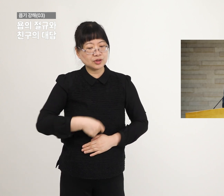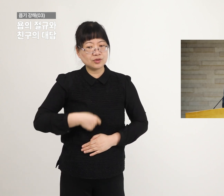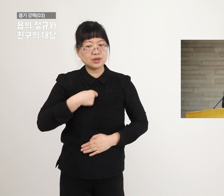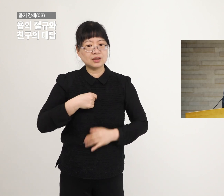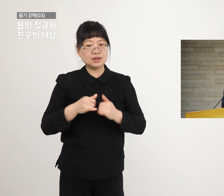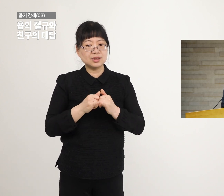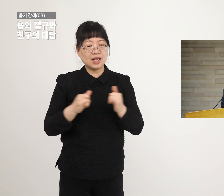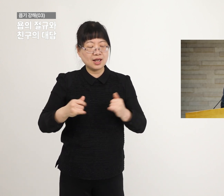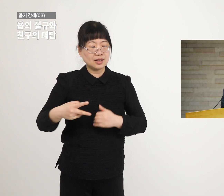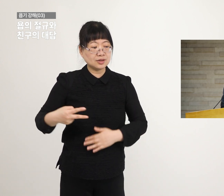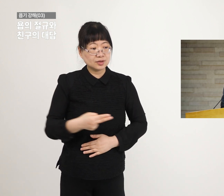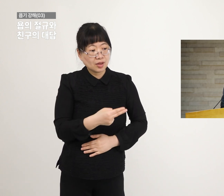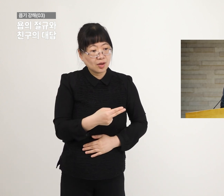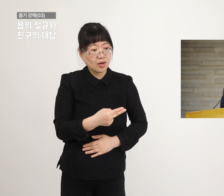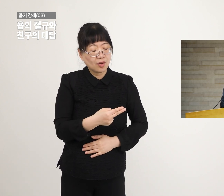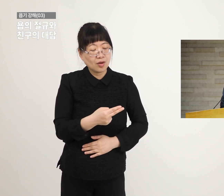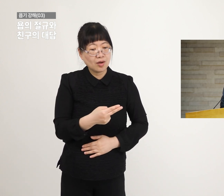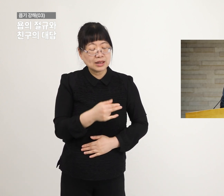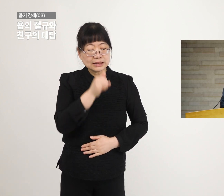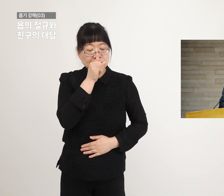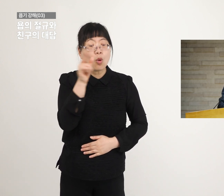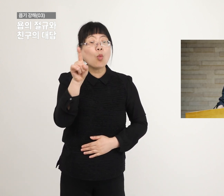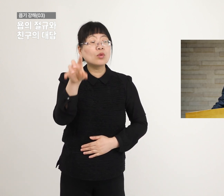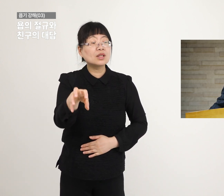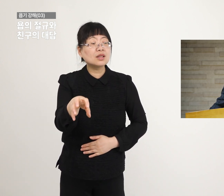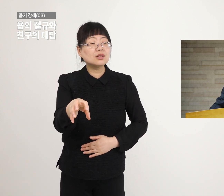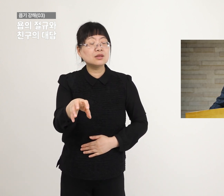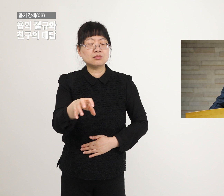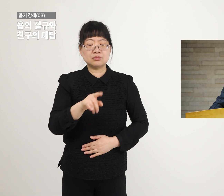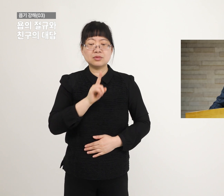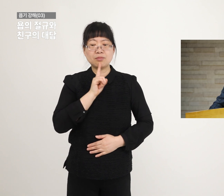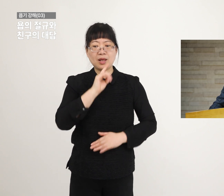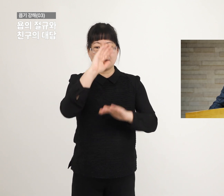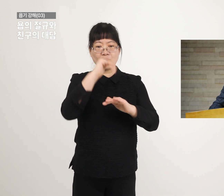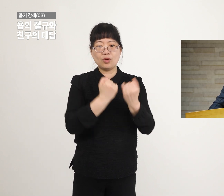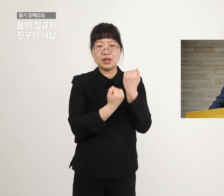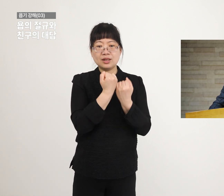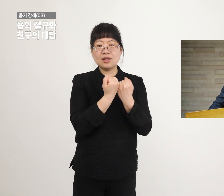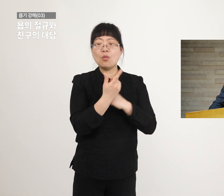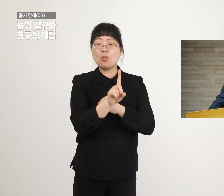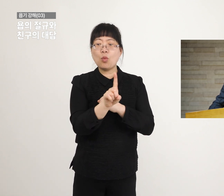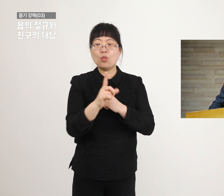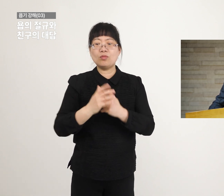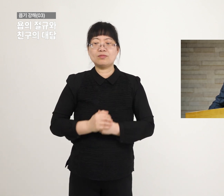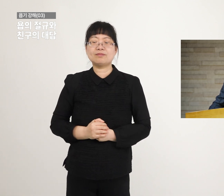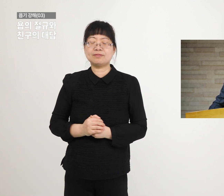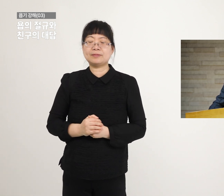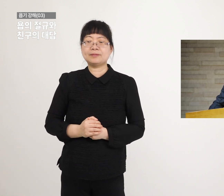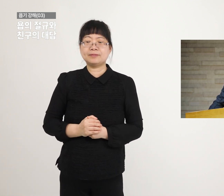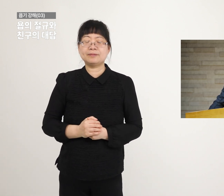정직한 자의 끊어짐이 어디 있느냐? 이 무슨 얘기냐면 이렇게 얘기한 거죠.